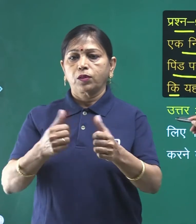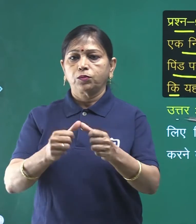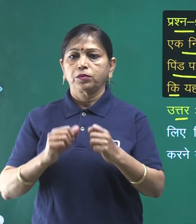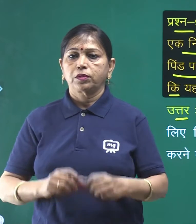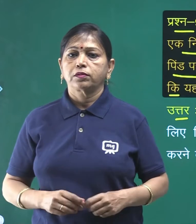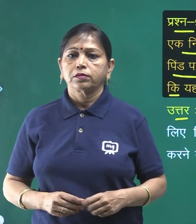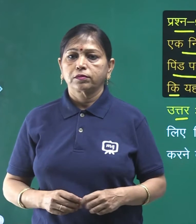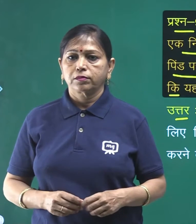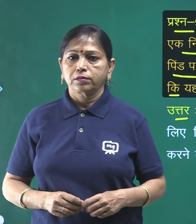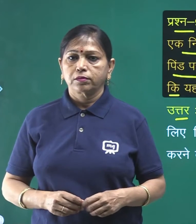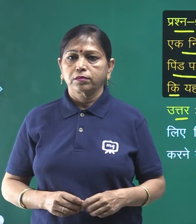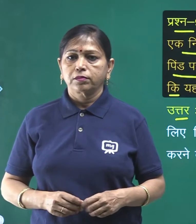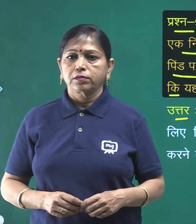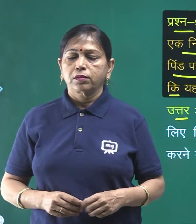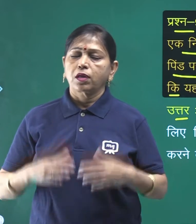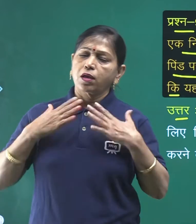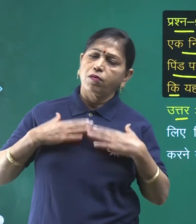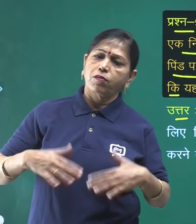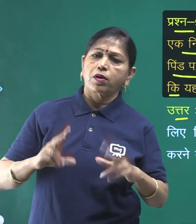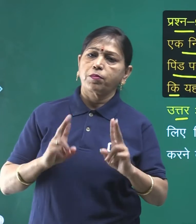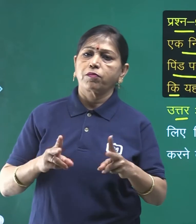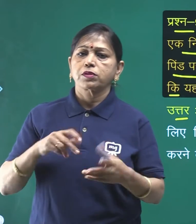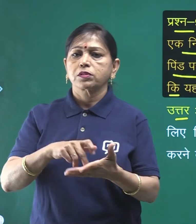उत्तर विराम अवस्था में